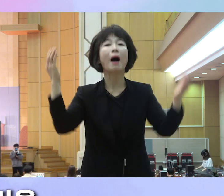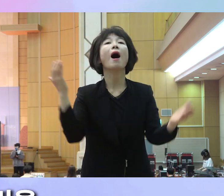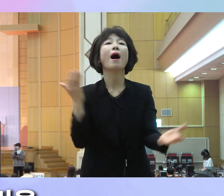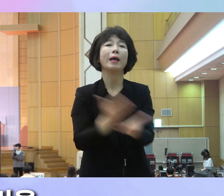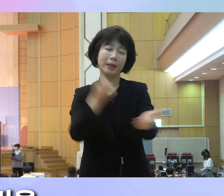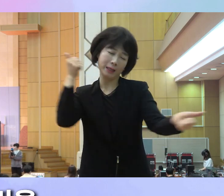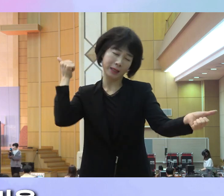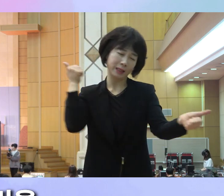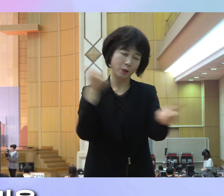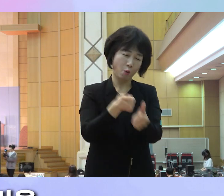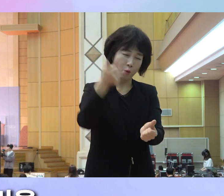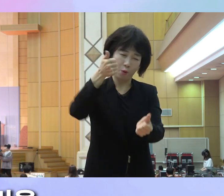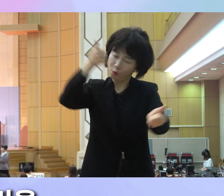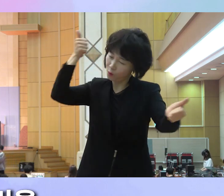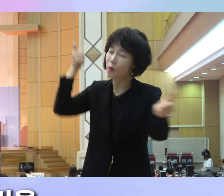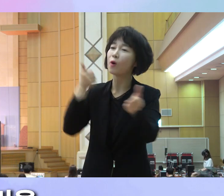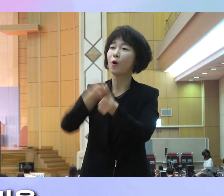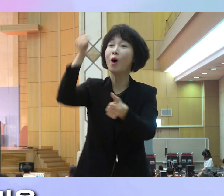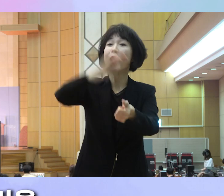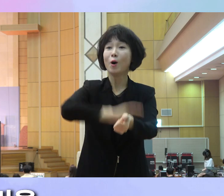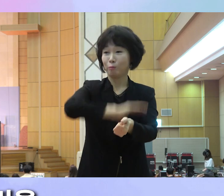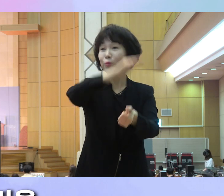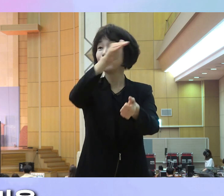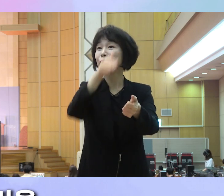원수를 다 이기고